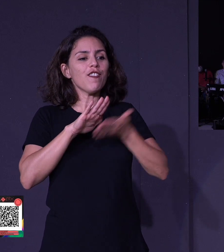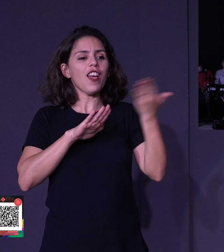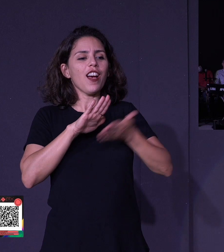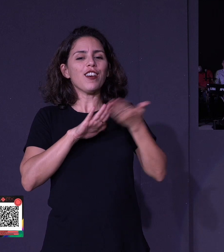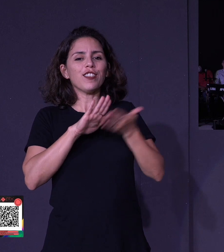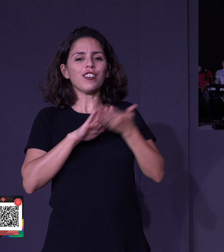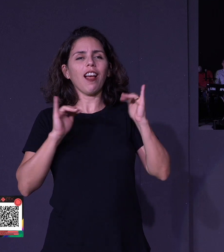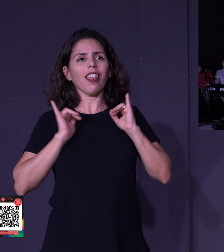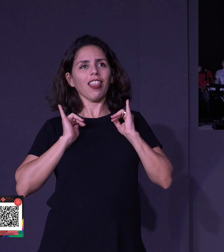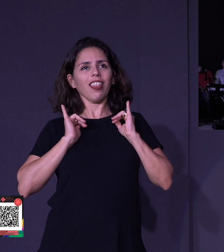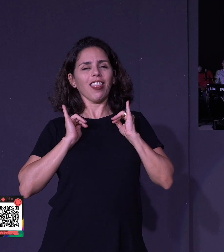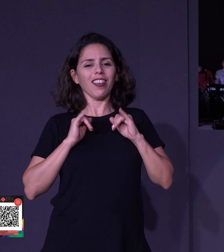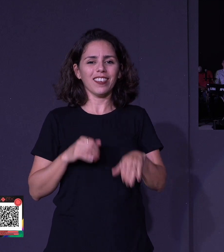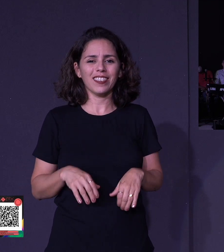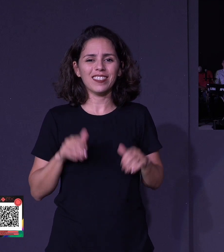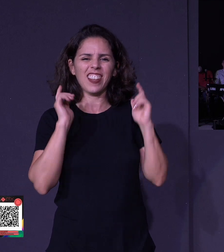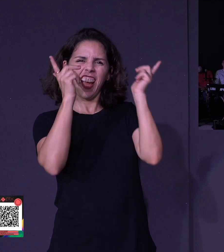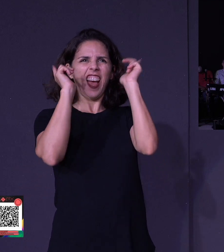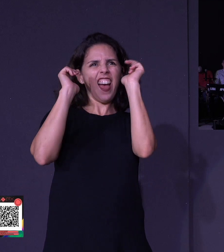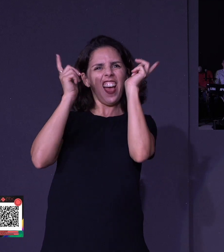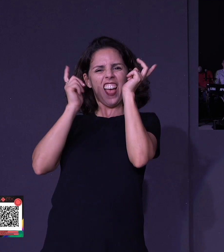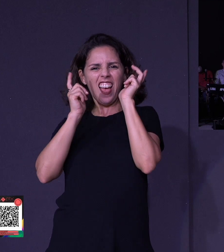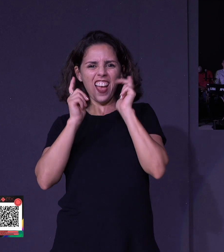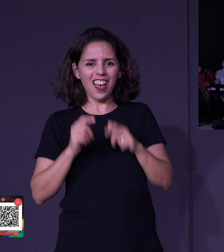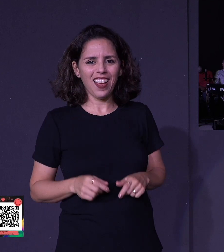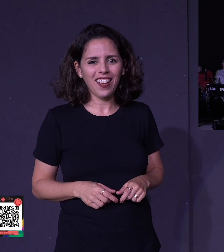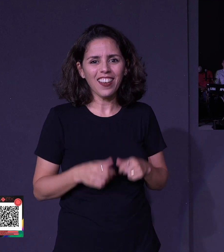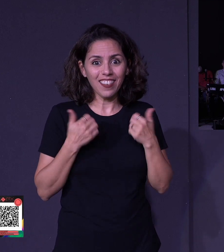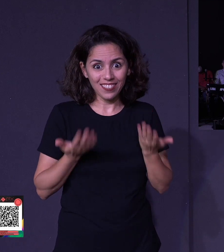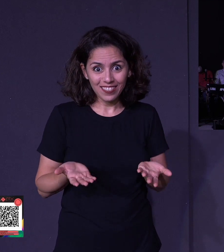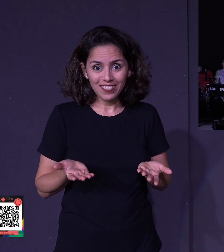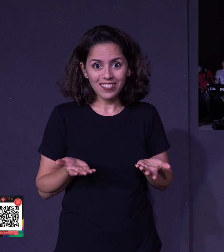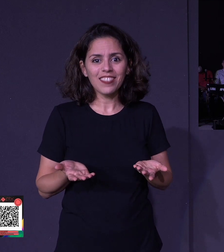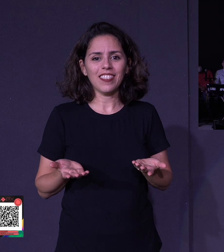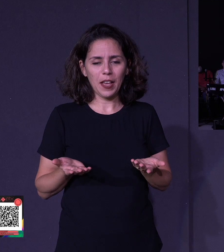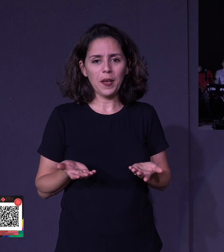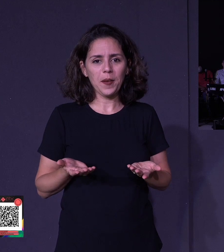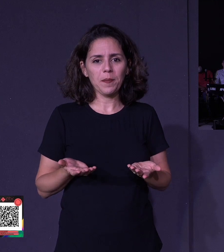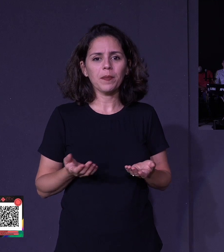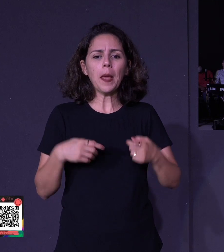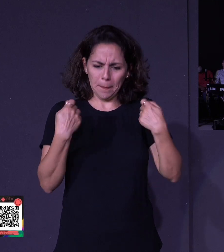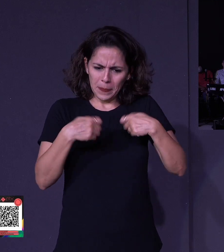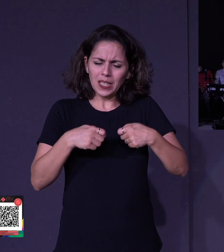viajar. Para descansar. Pai,